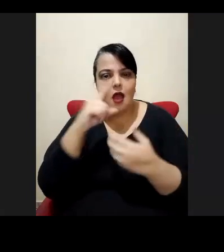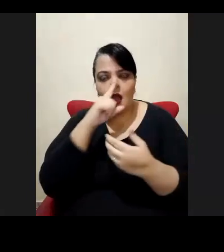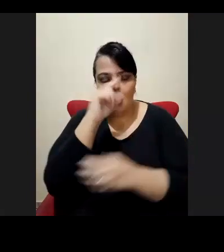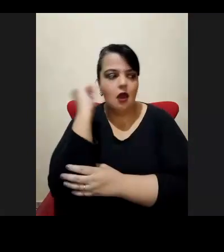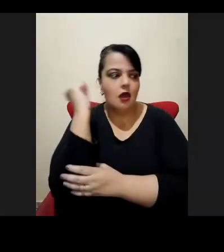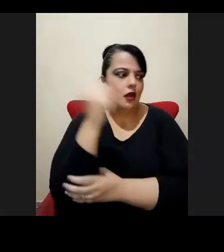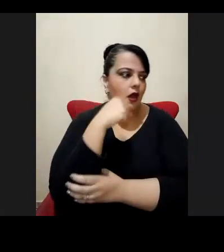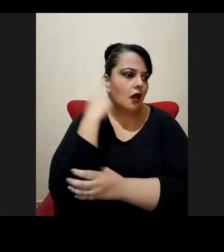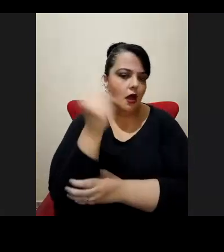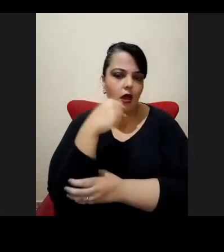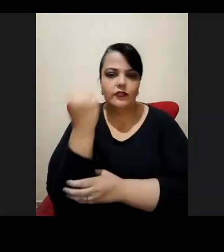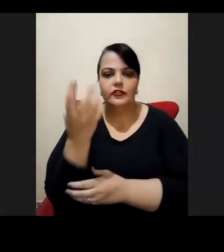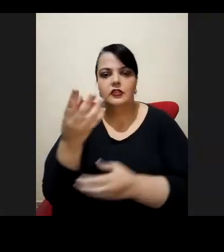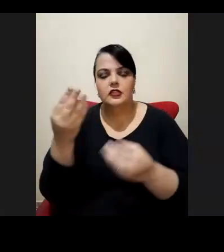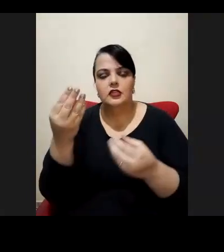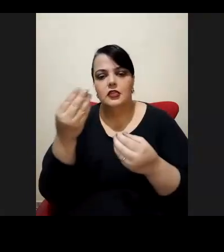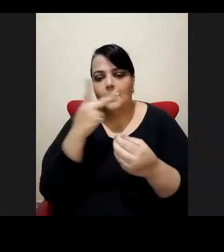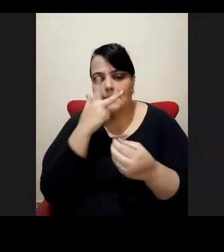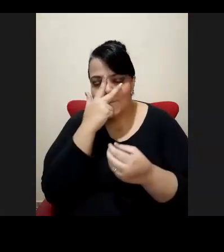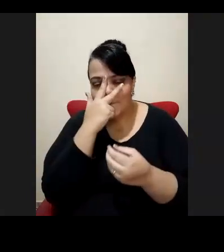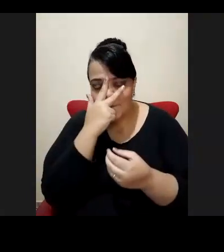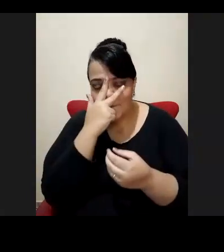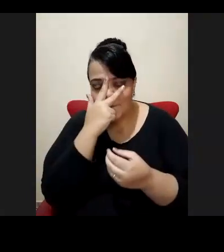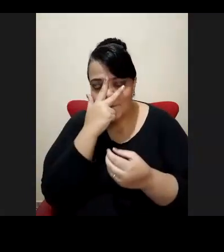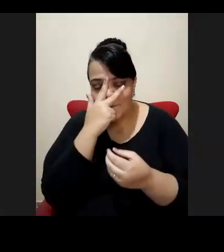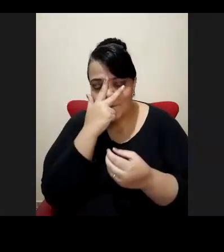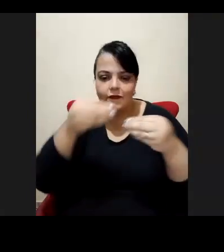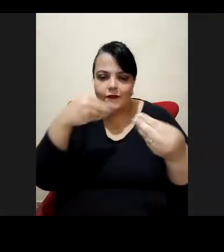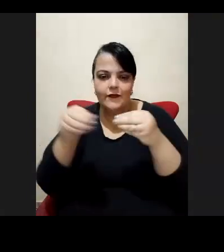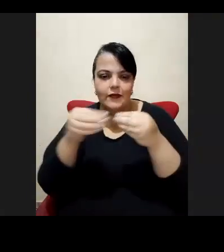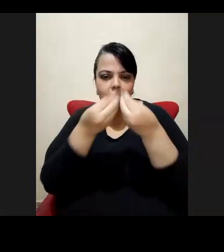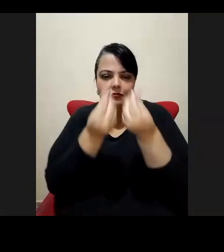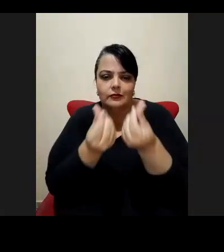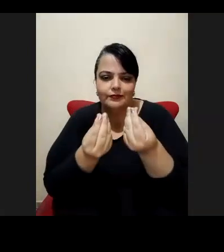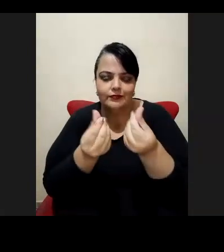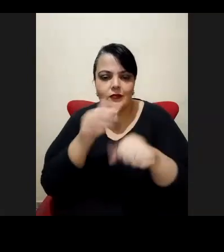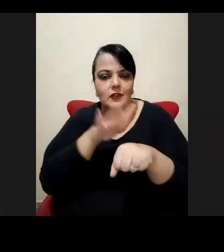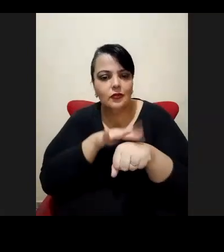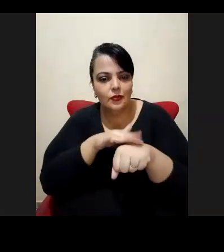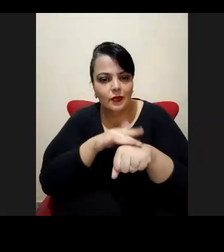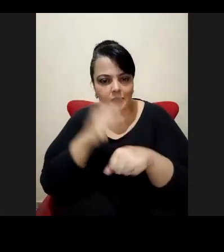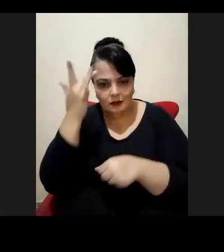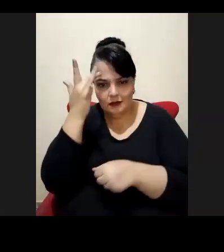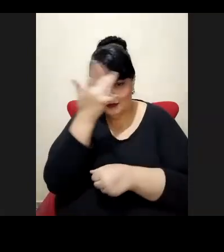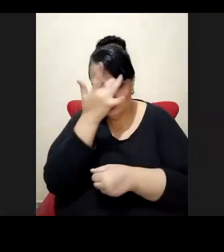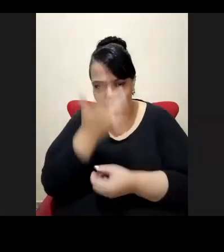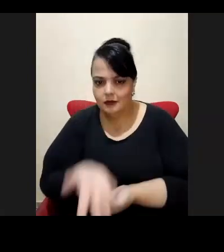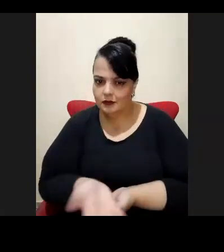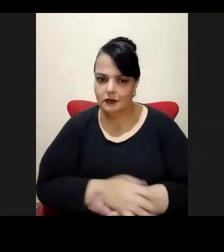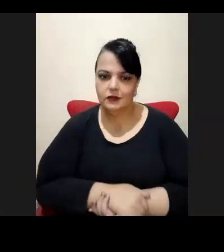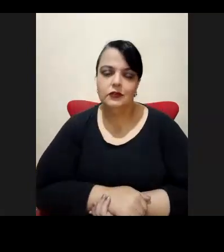de fragilizar o sujeito até um momento de adoecimento eventual, que seria, né, a